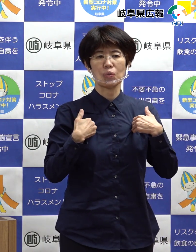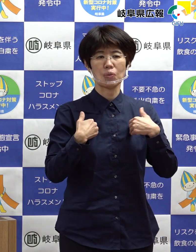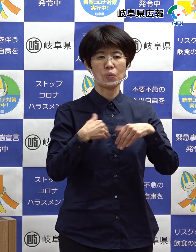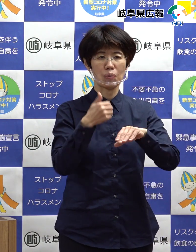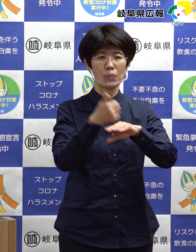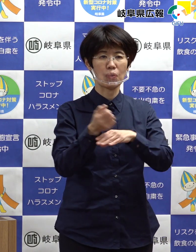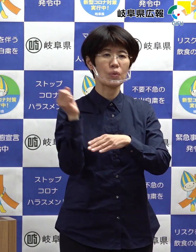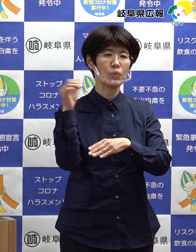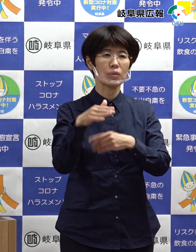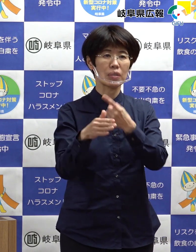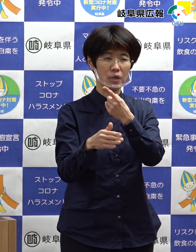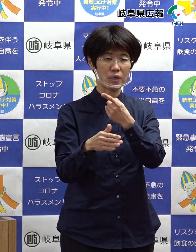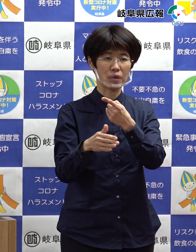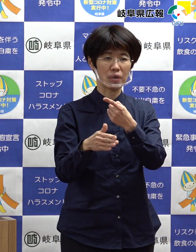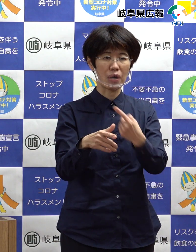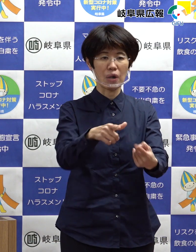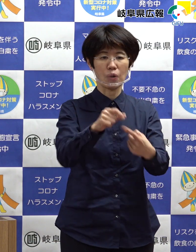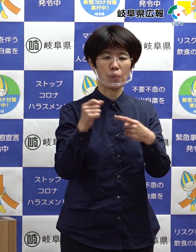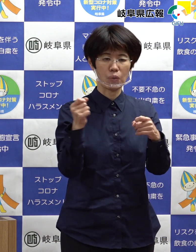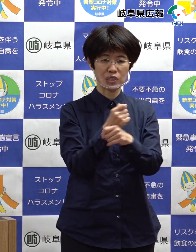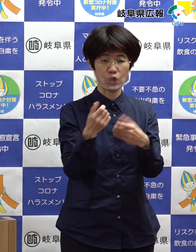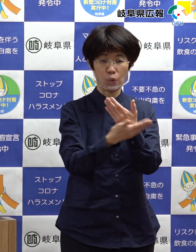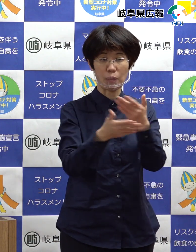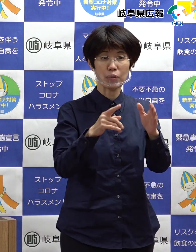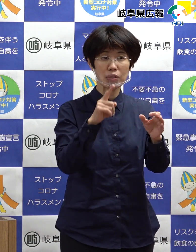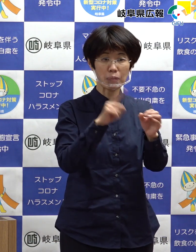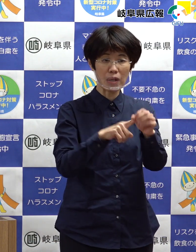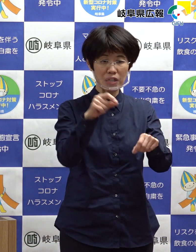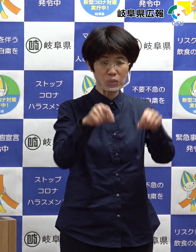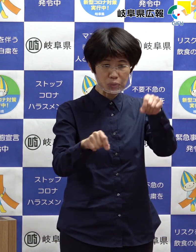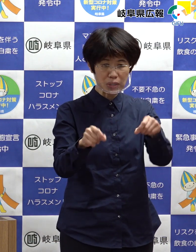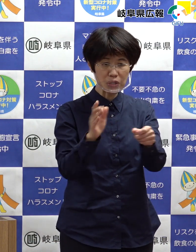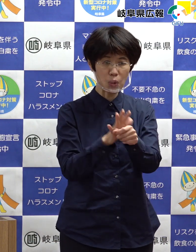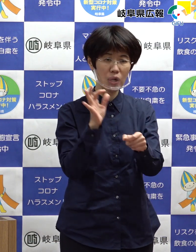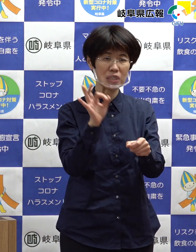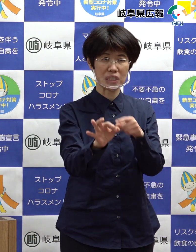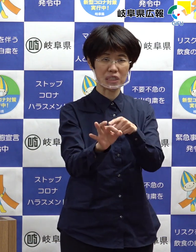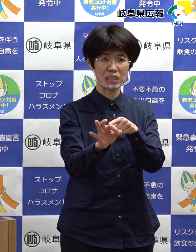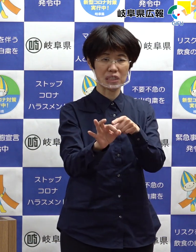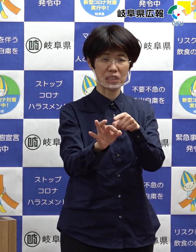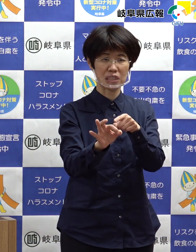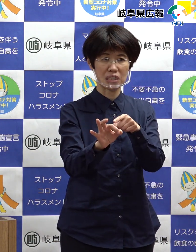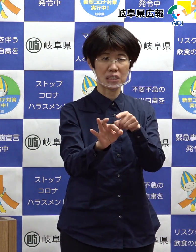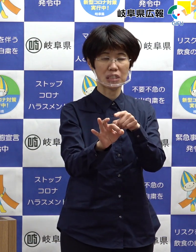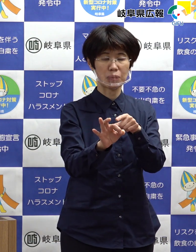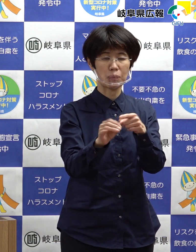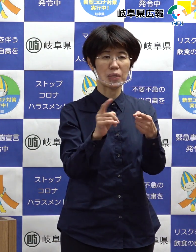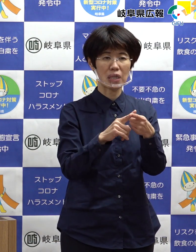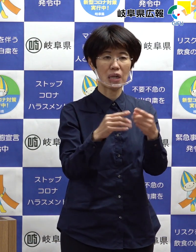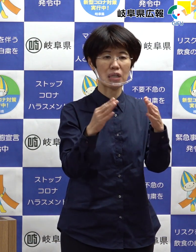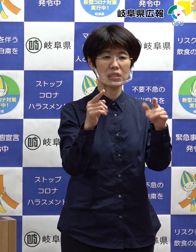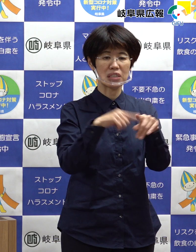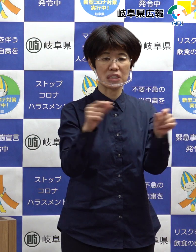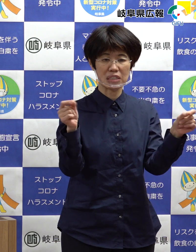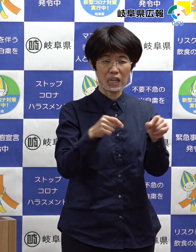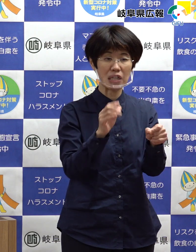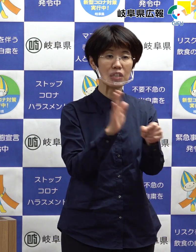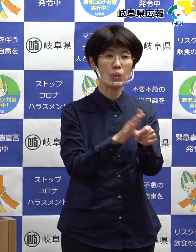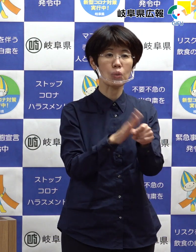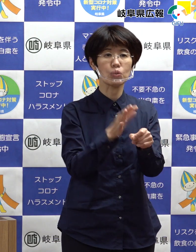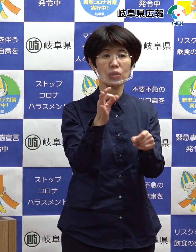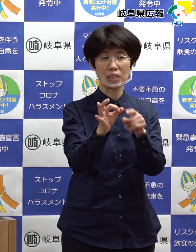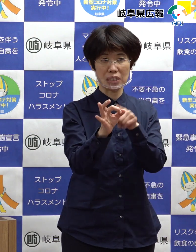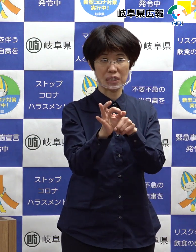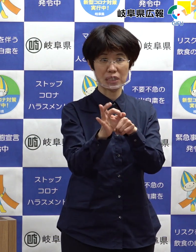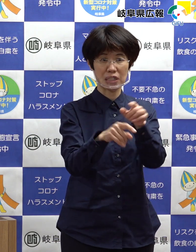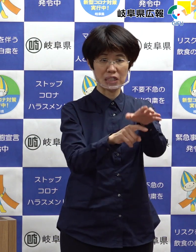ました。また雇用と事業を守るという観点から、雇用調整助成金、資金繰り支援、あるいは時短の協力金、それ